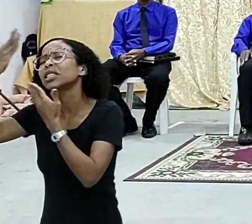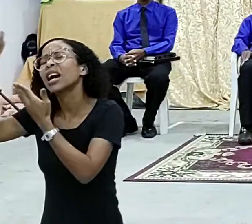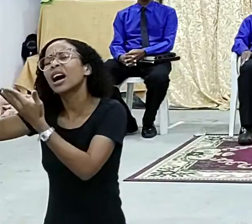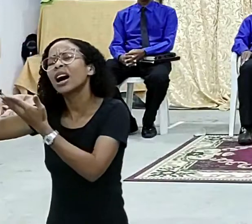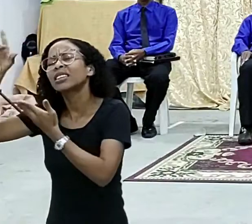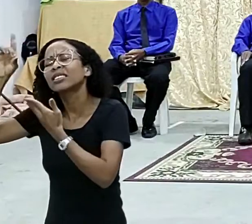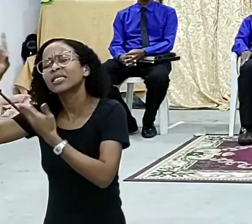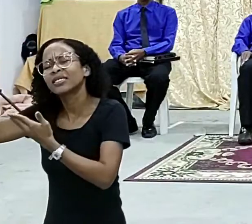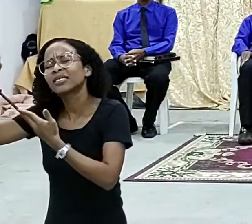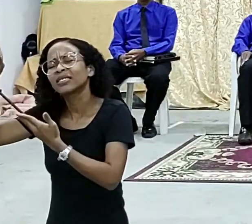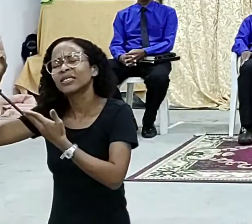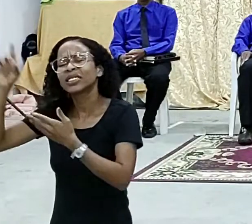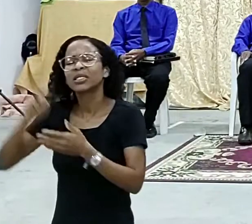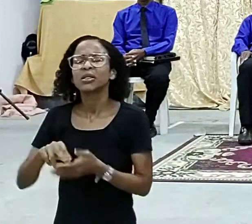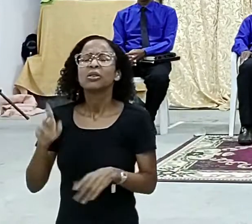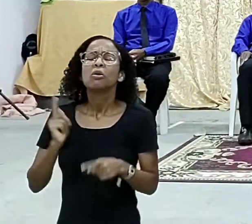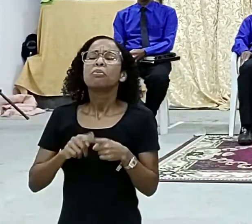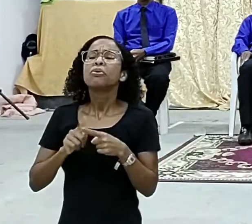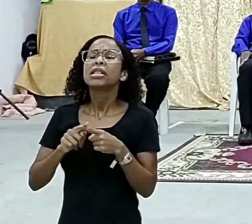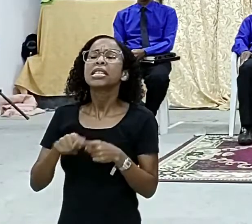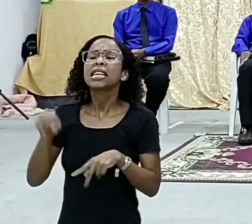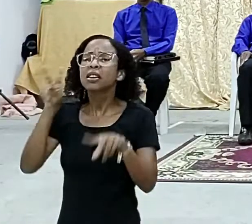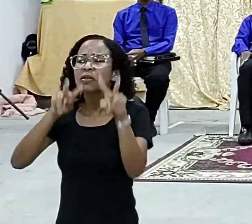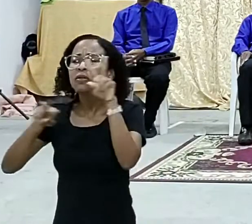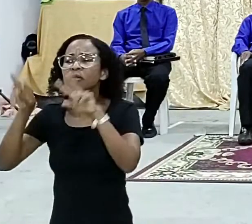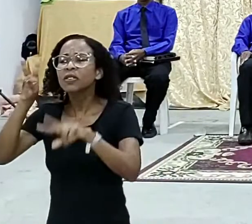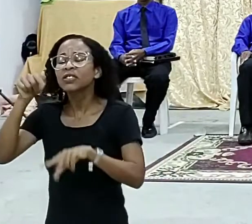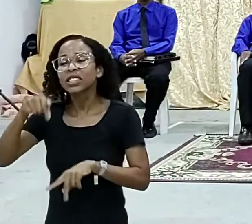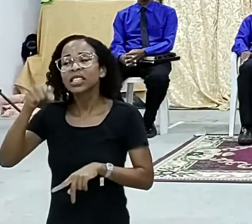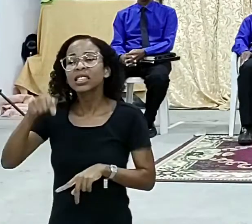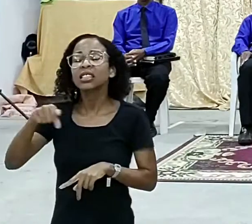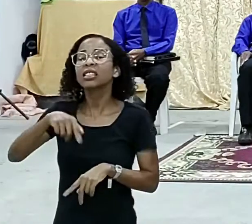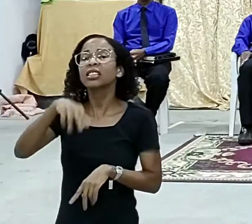que pessoas com idades avançadas